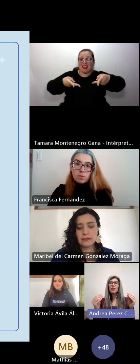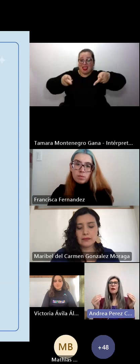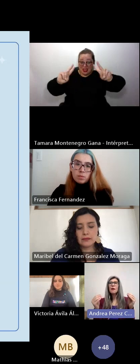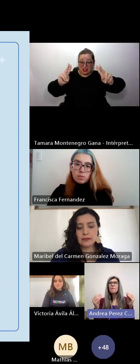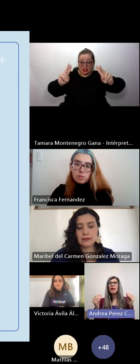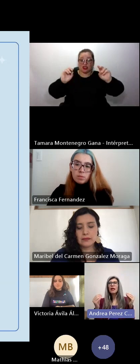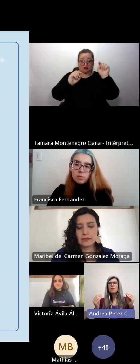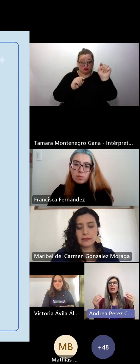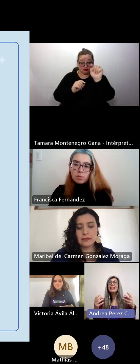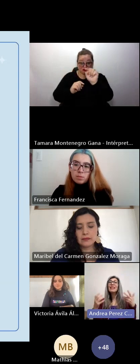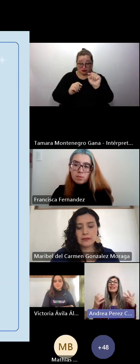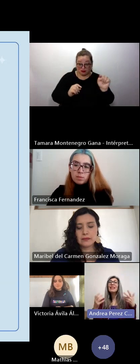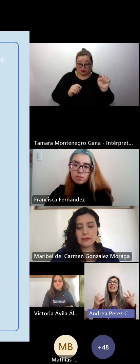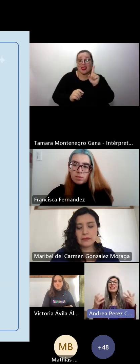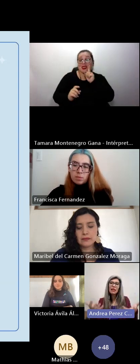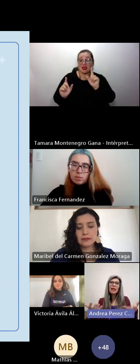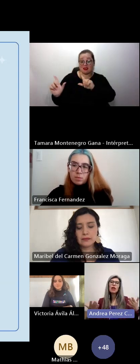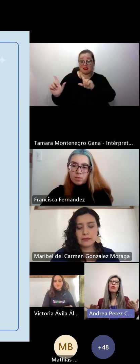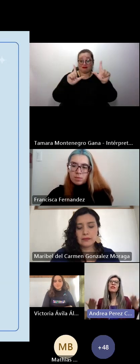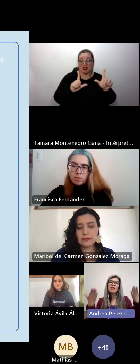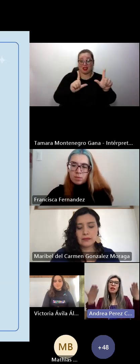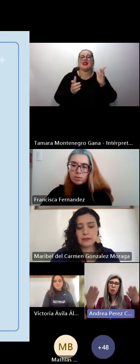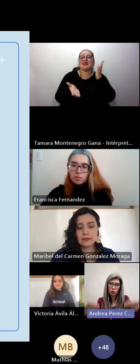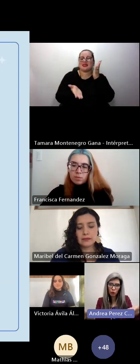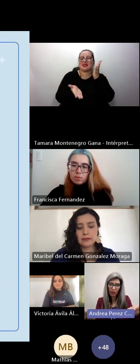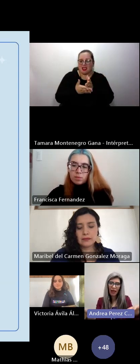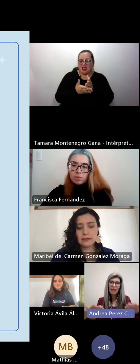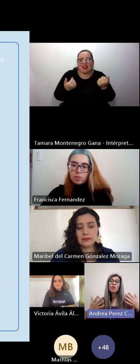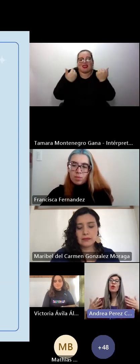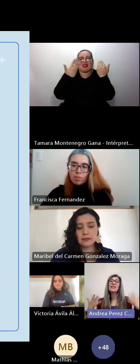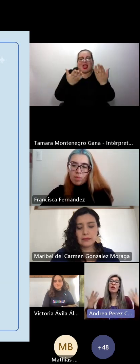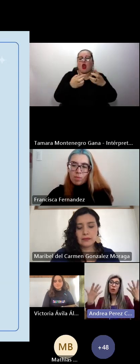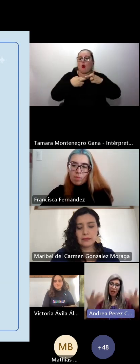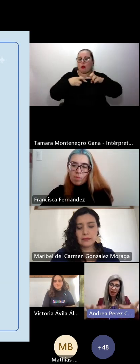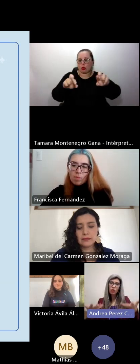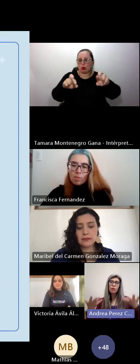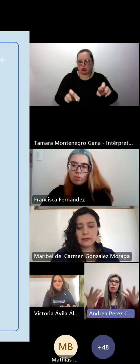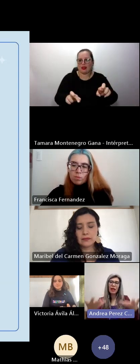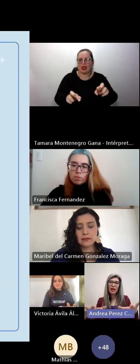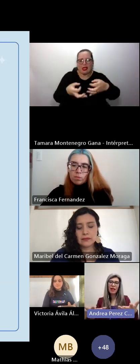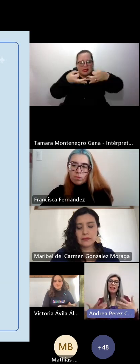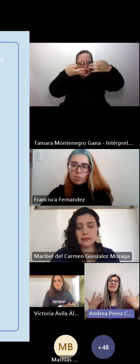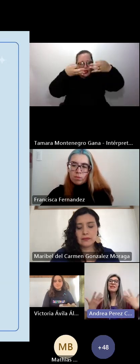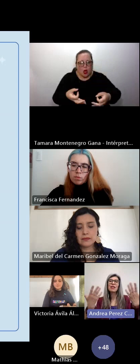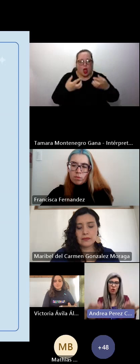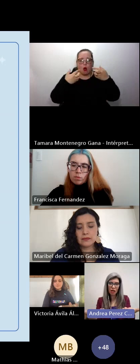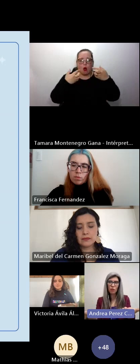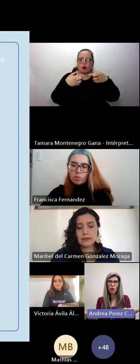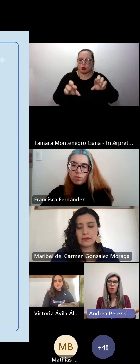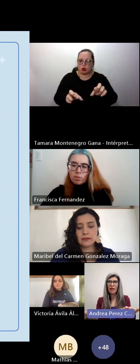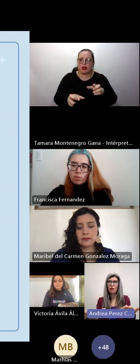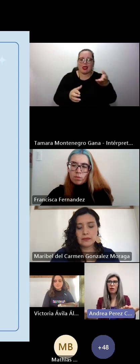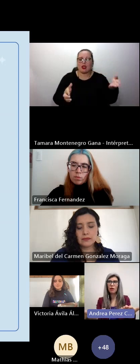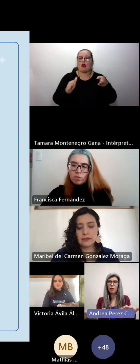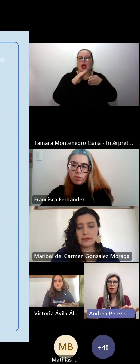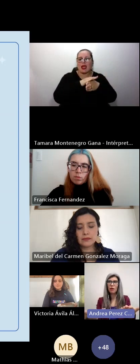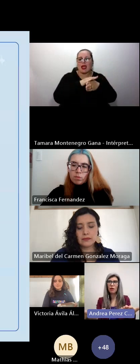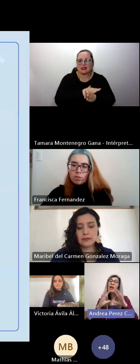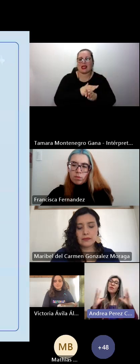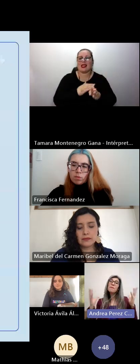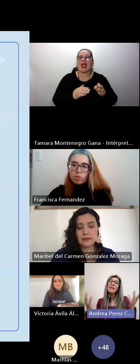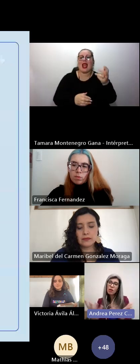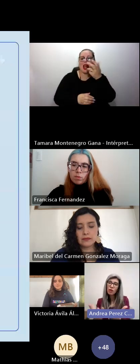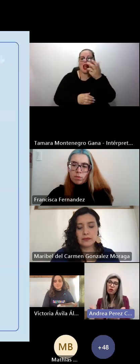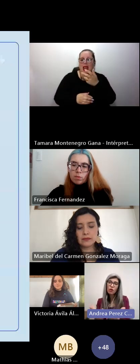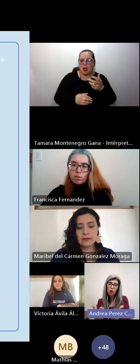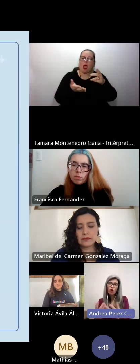¿no es cierto? Está justamente el ofrecer las oportunidades o asegurar las oportunidades de acceso a su propia lengua,